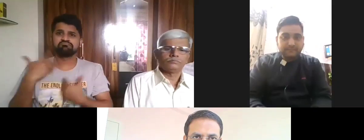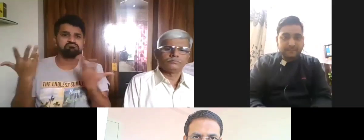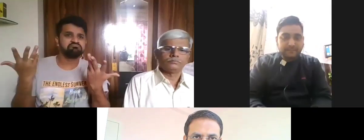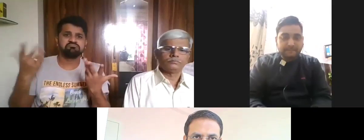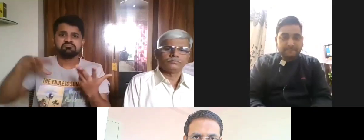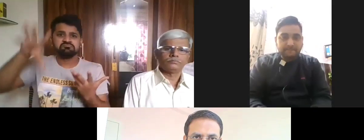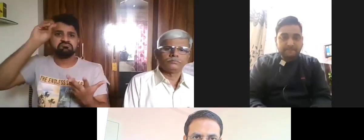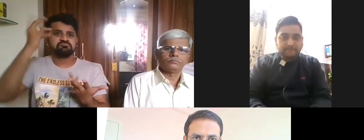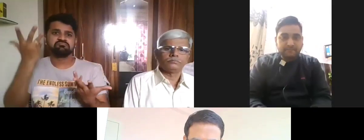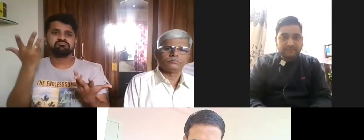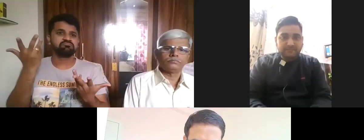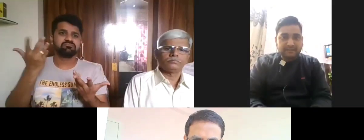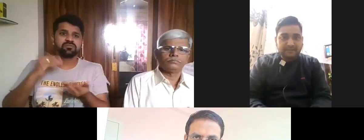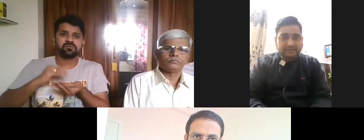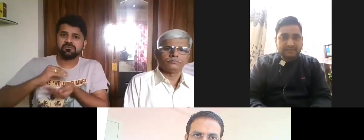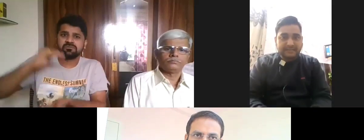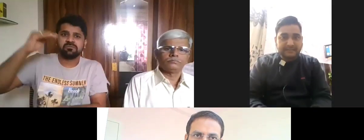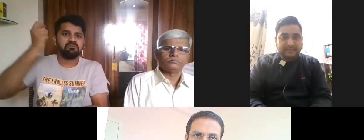मेरा नाम